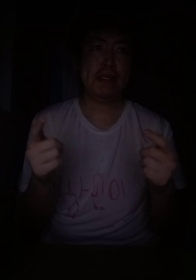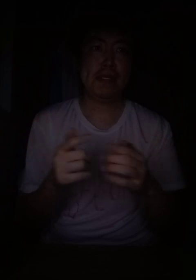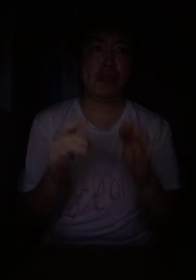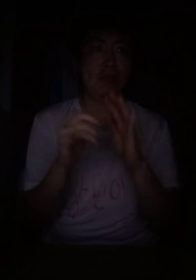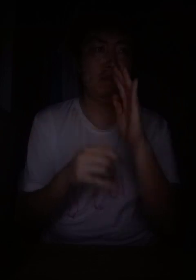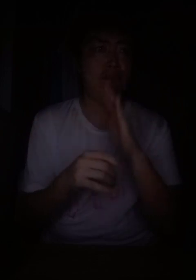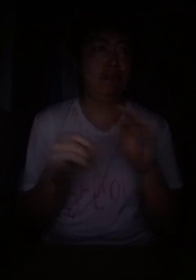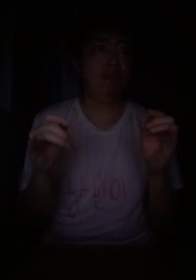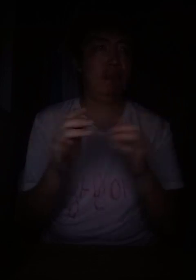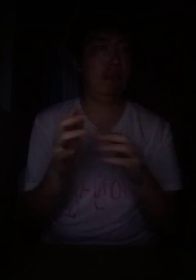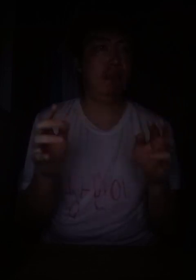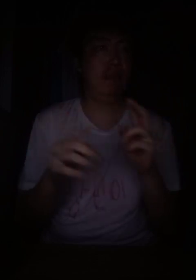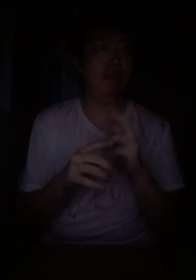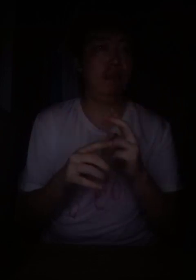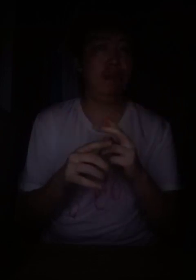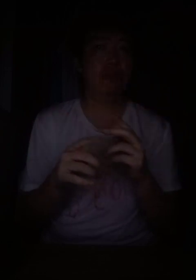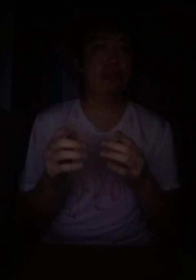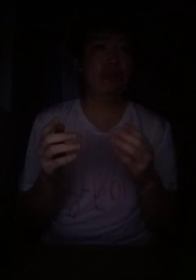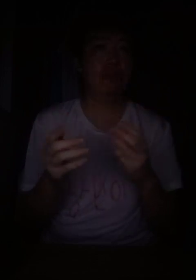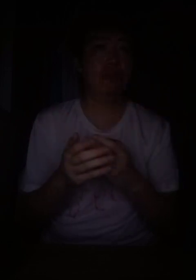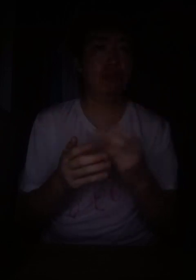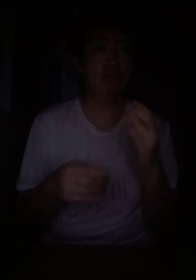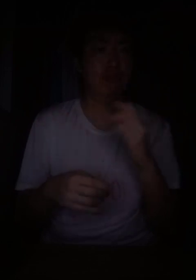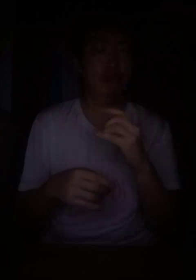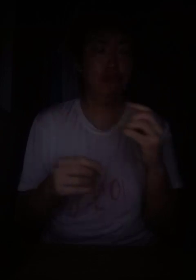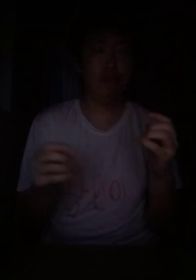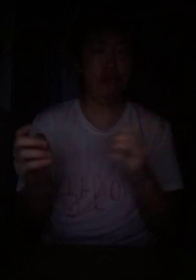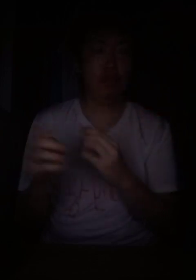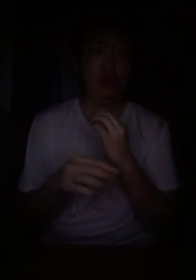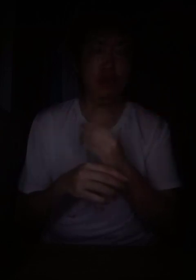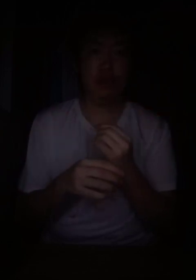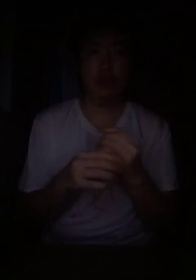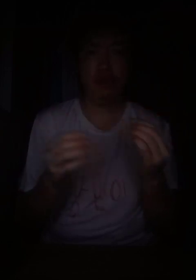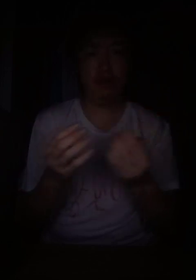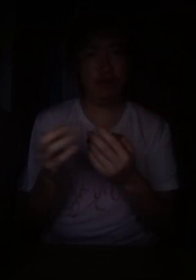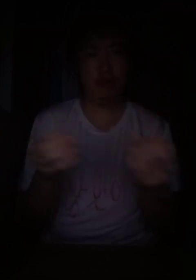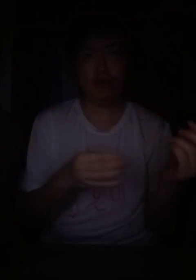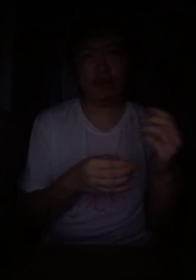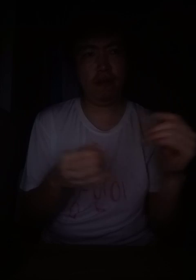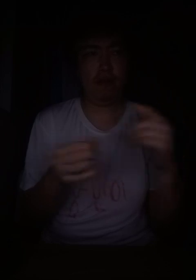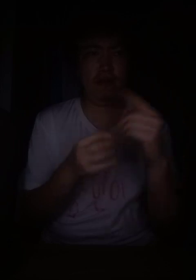있습니다.